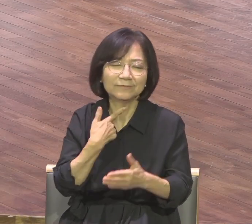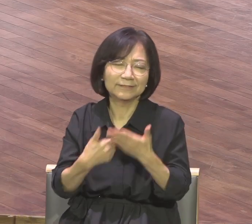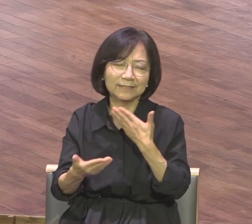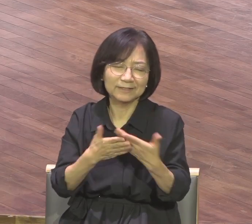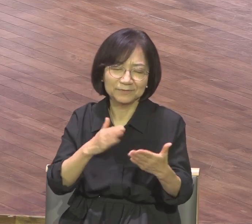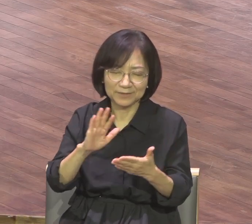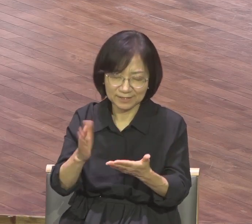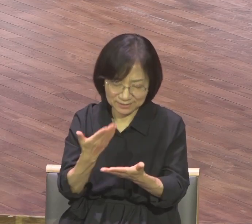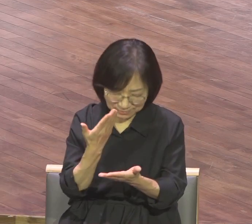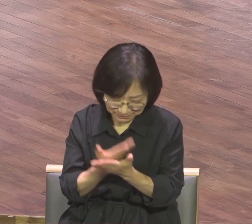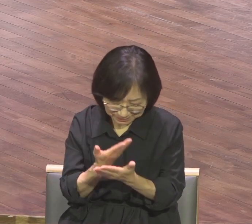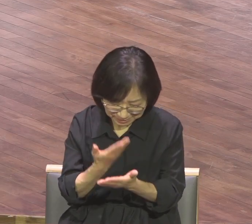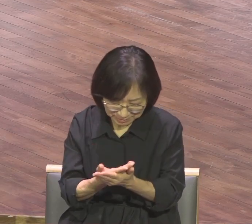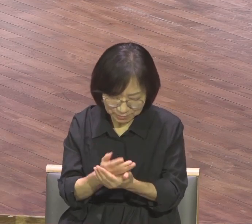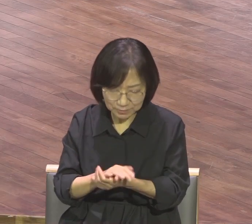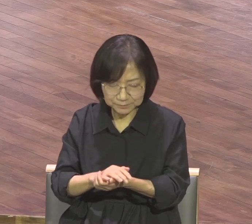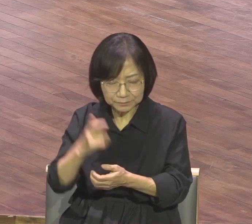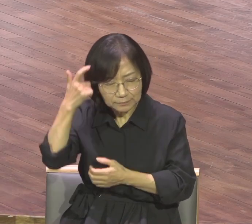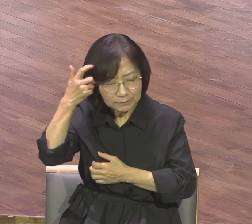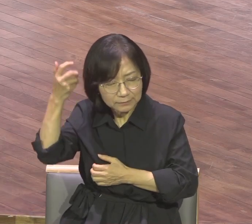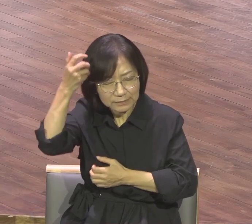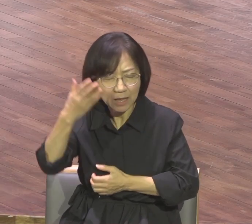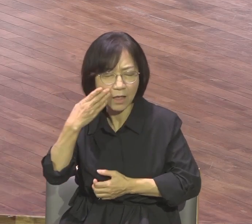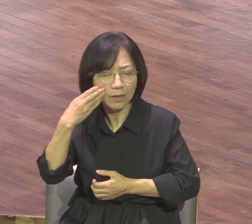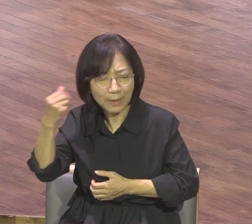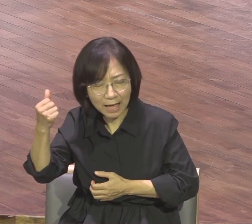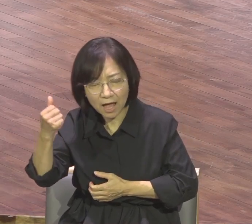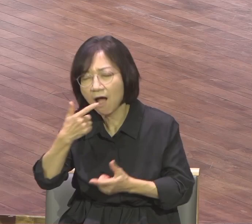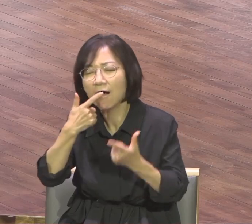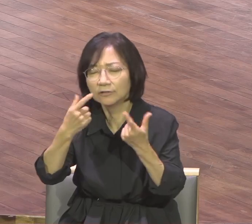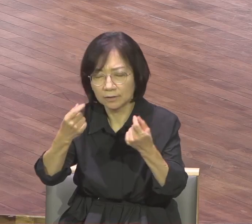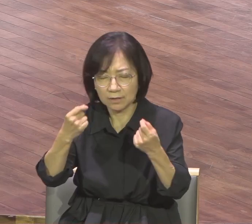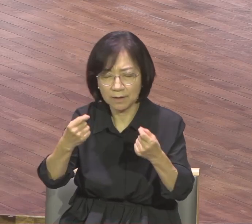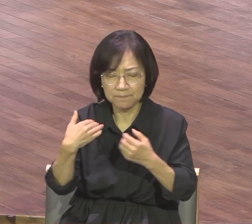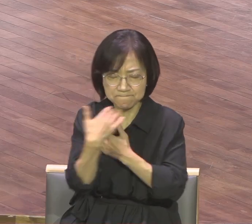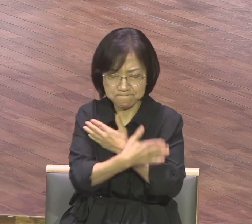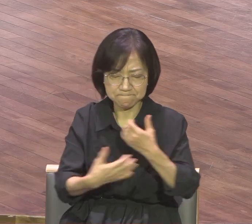날마다 체험하면서 영원히 살 때까지 부모사 살 때는 강근의